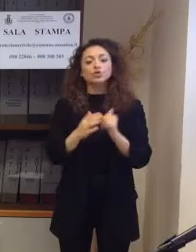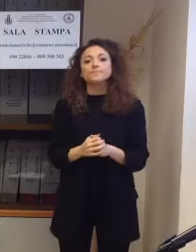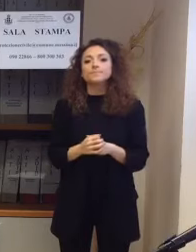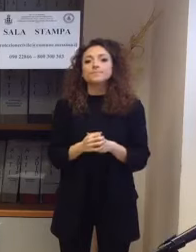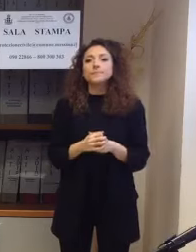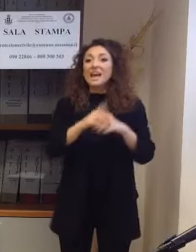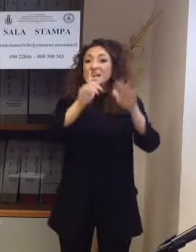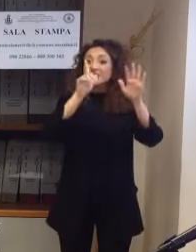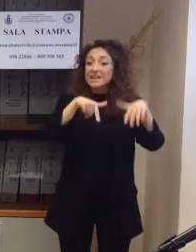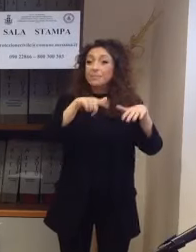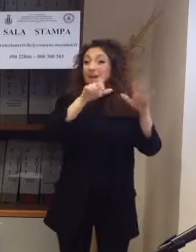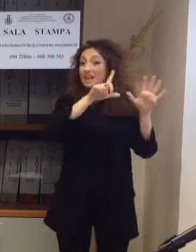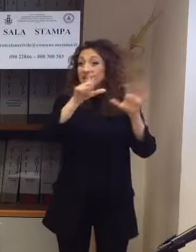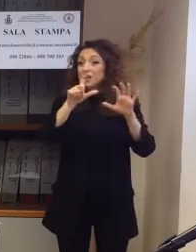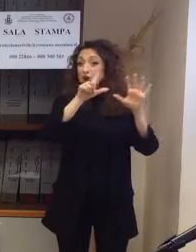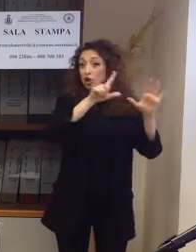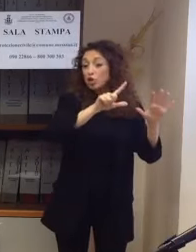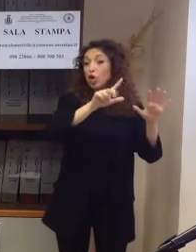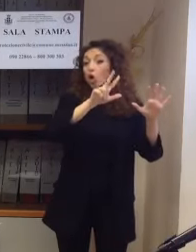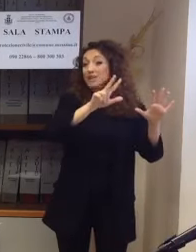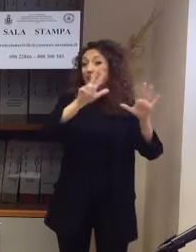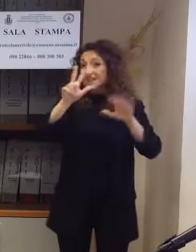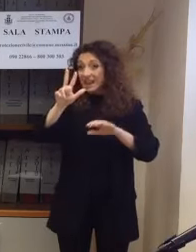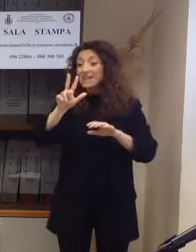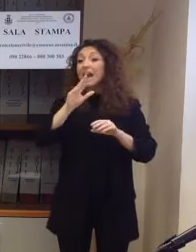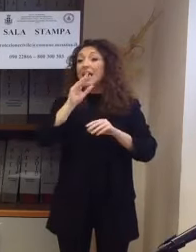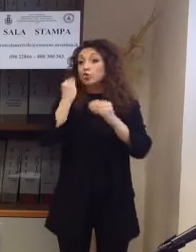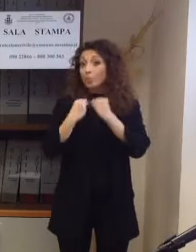Quindi, 7.783 domande valide,